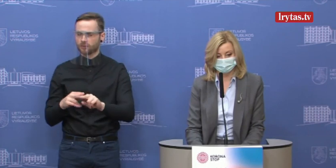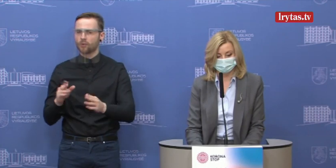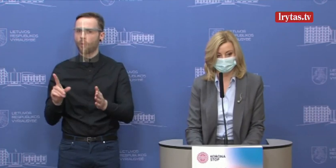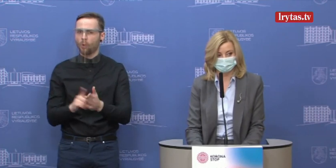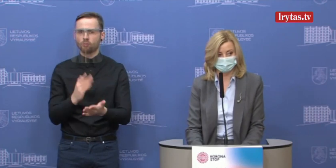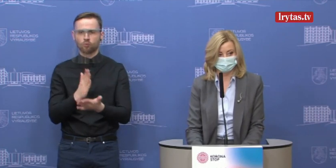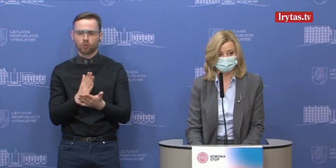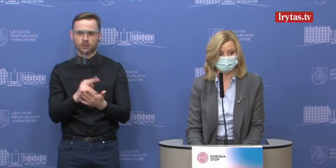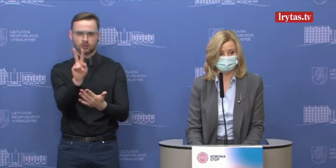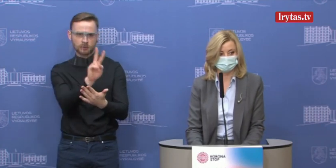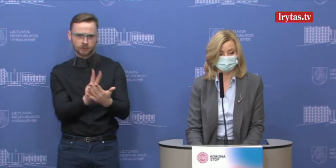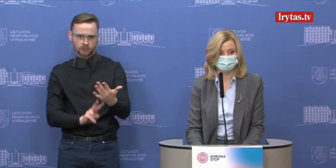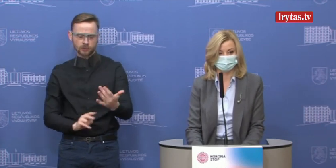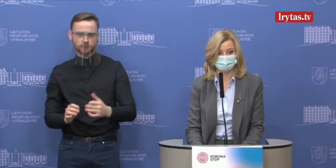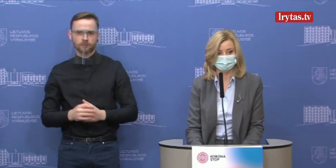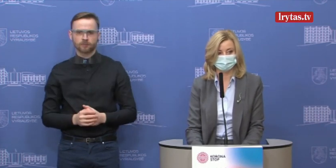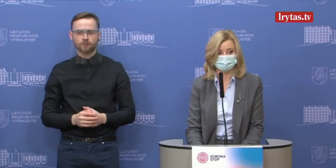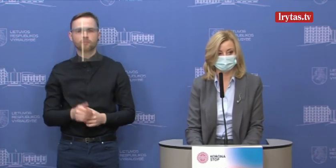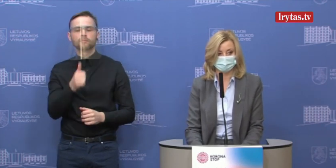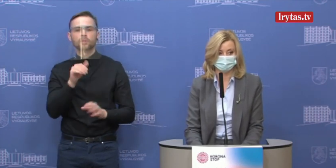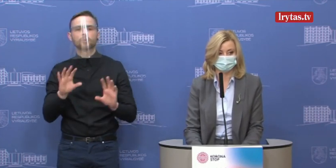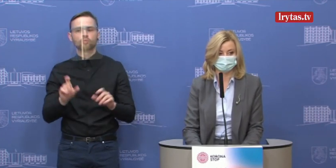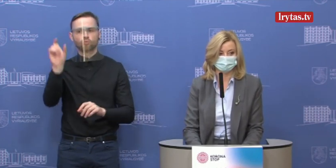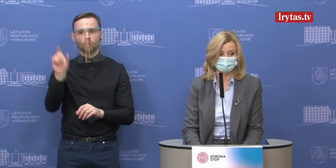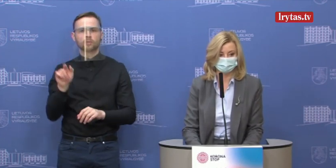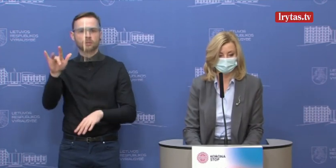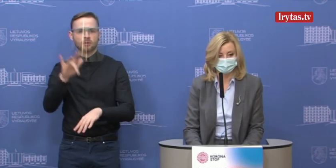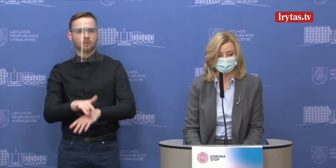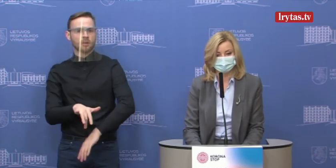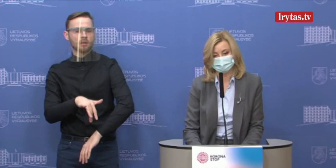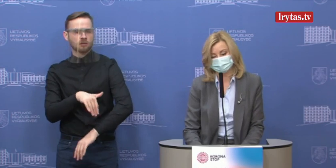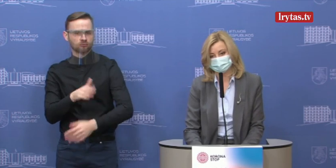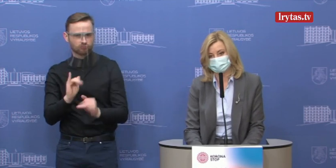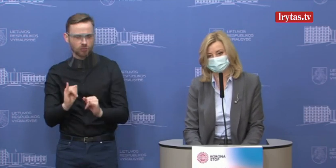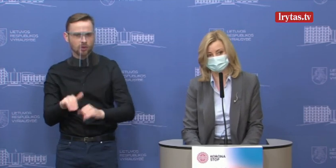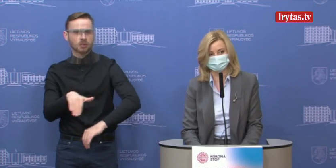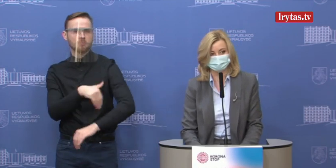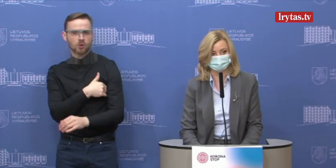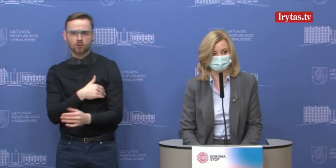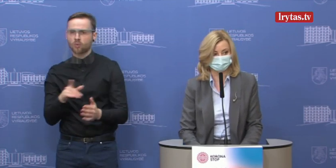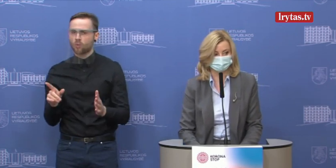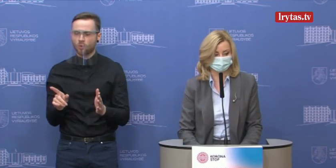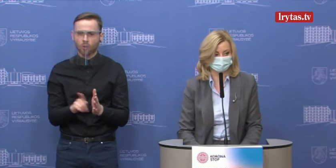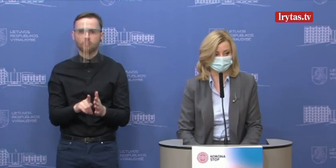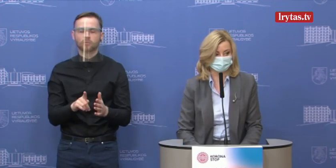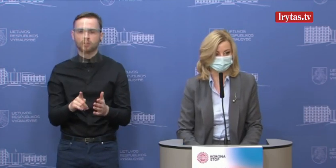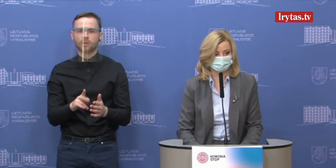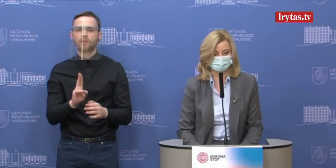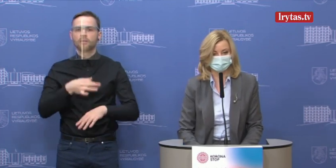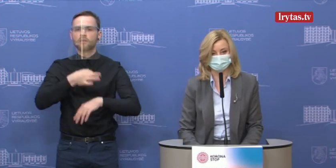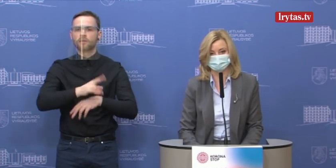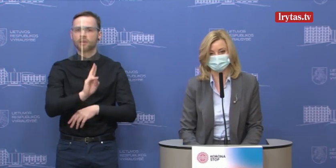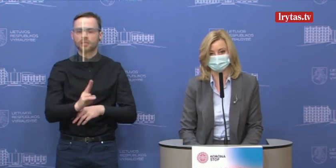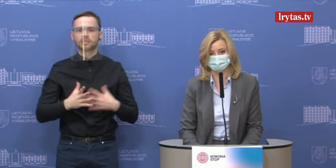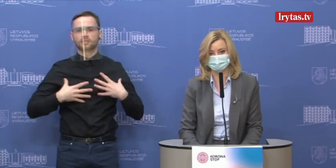kalbant apie tai, kad jeigu bus nustatyta temperatūra, tai be abejo, tai čia yra jau visuomenės sveikatos centras, medikų